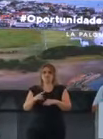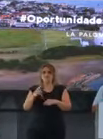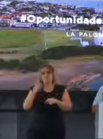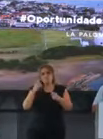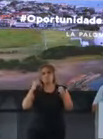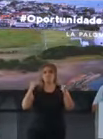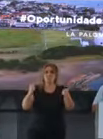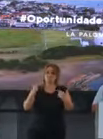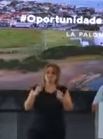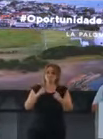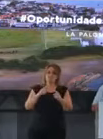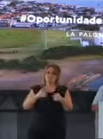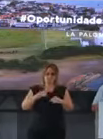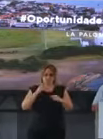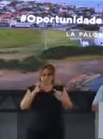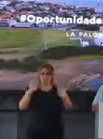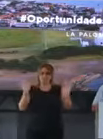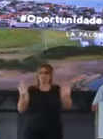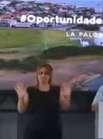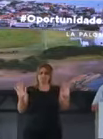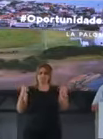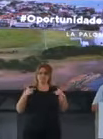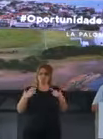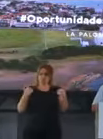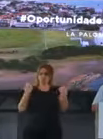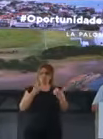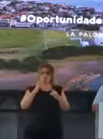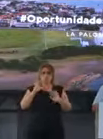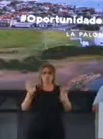A nosotros no nos busquen ahí, ¿no? No nos van a encontrar.